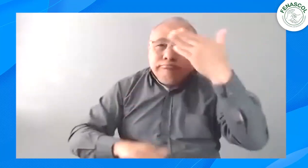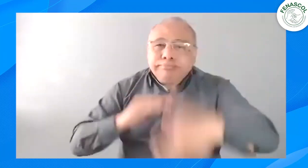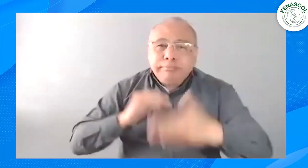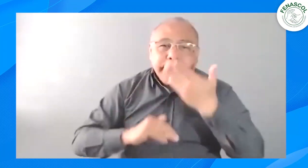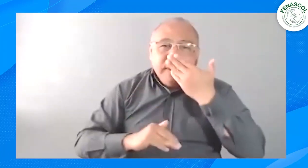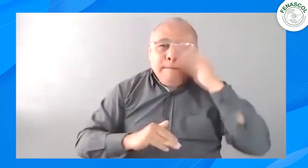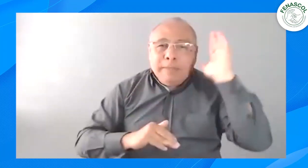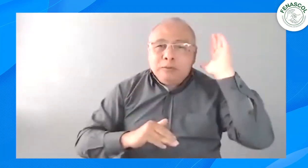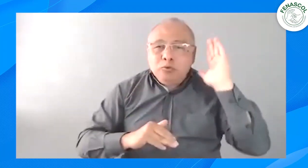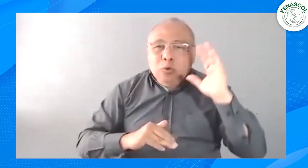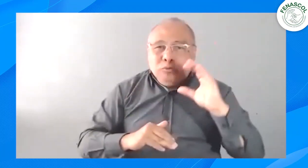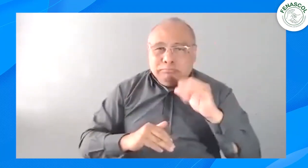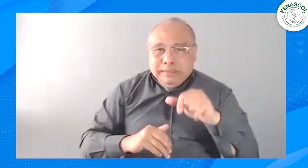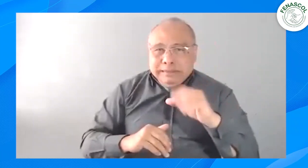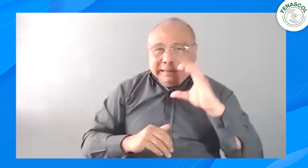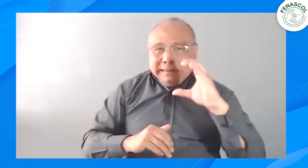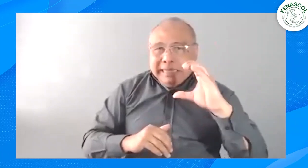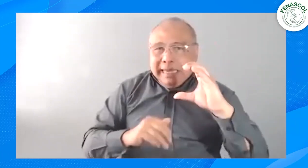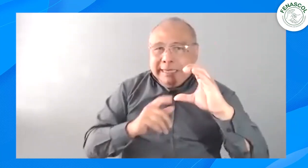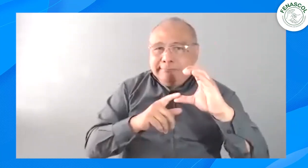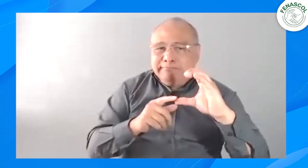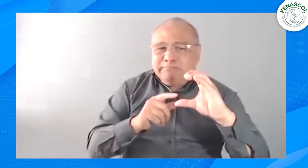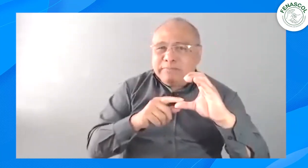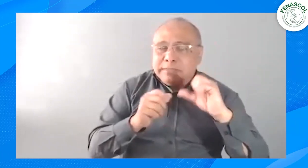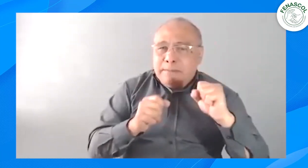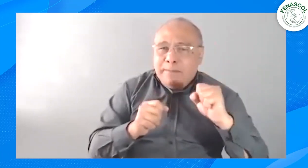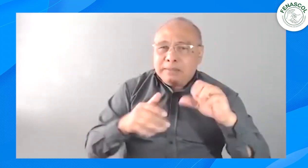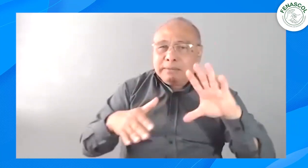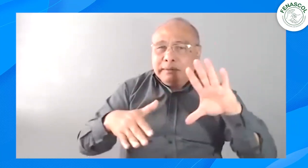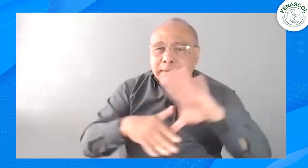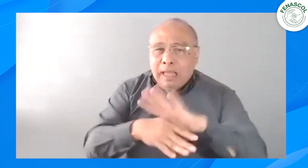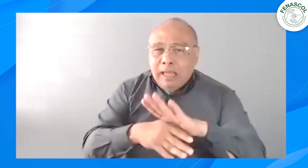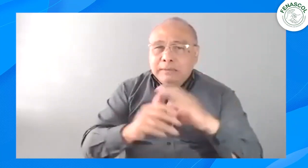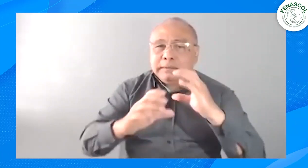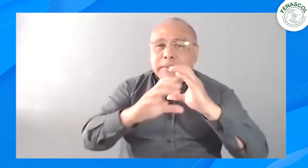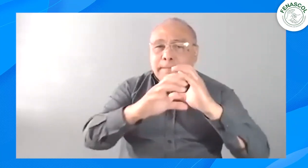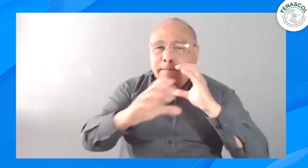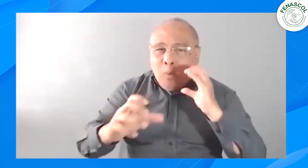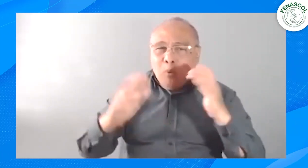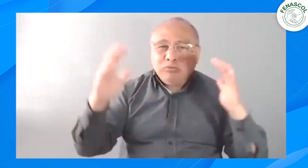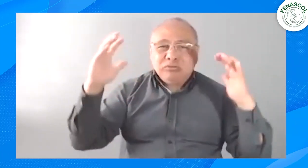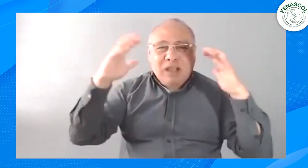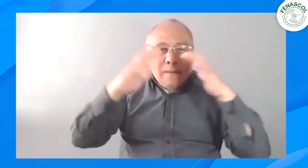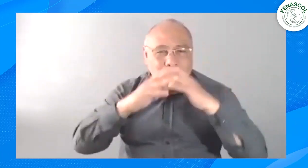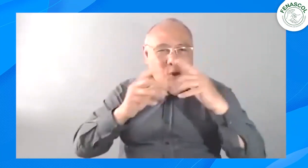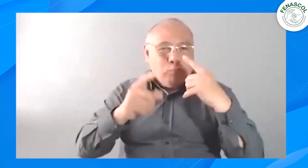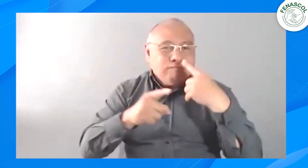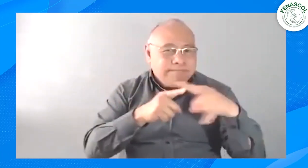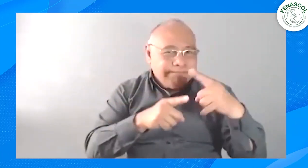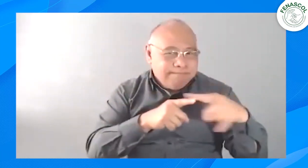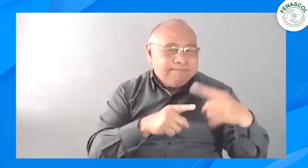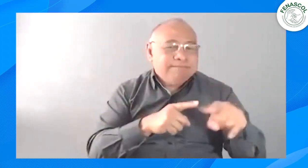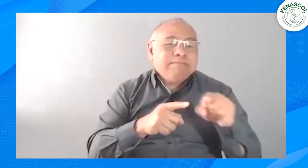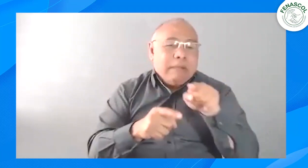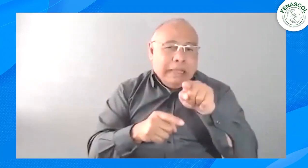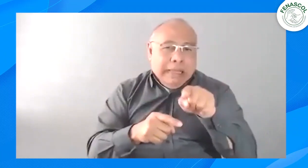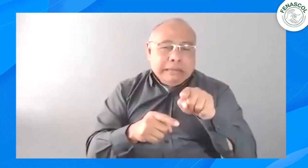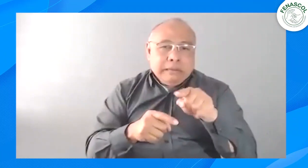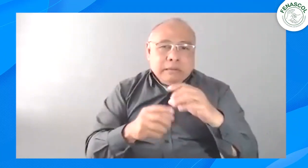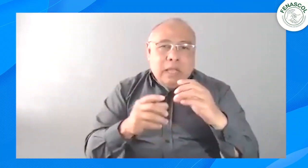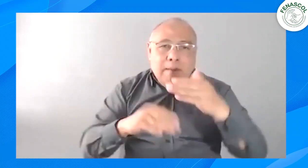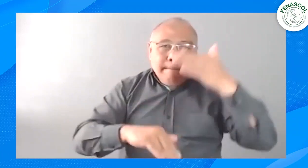tienen su licencia de conducción tipo c1 c2 c3 y que ya vencieron no están próximas a vencer que son las que tienen que ver con